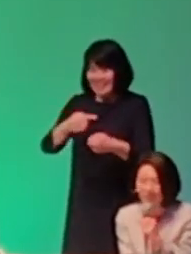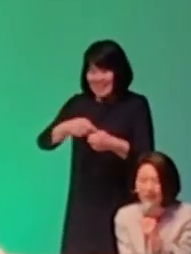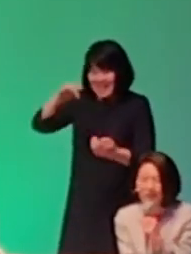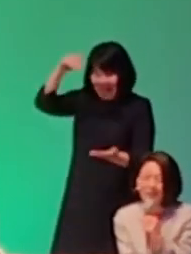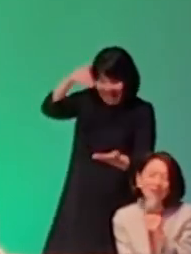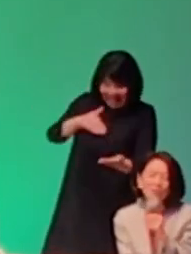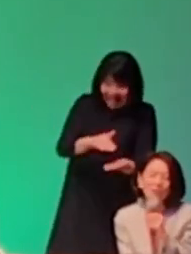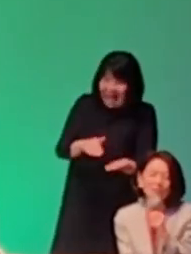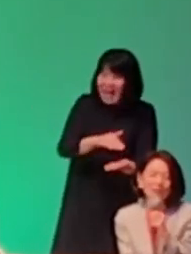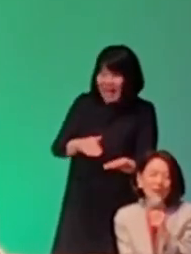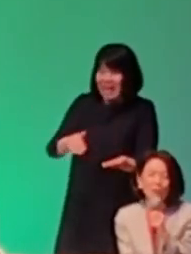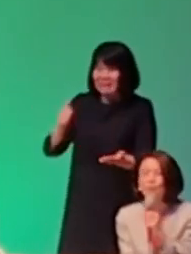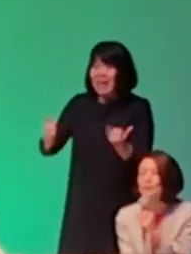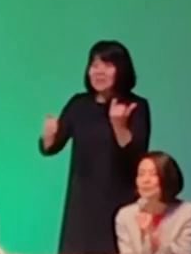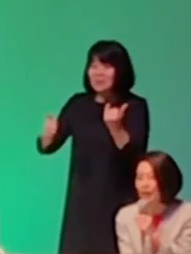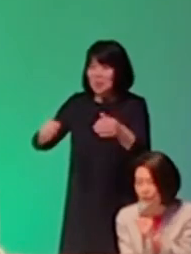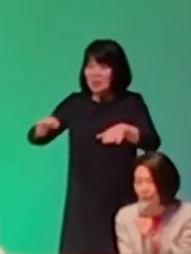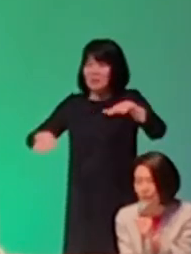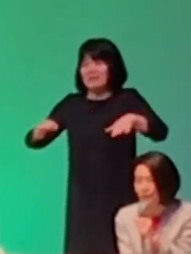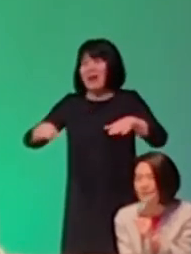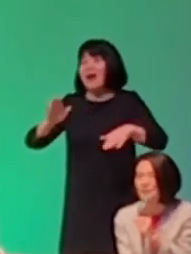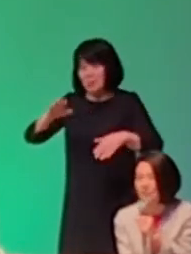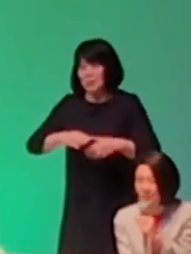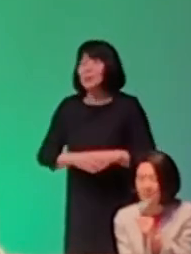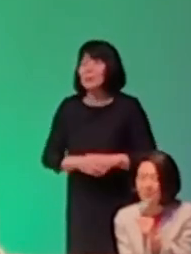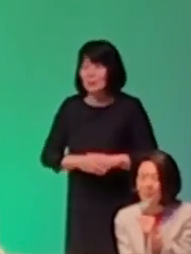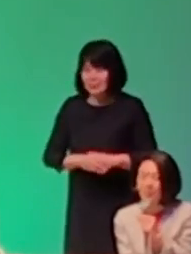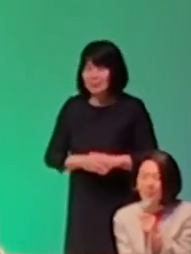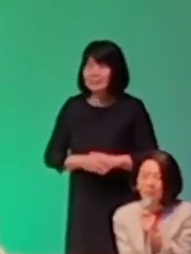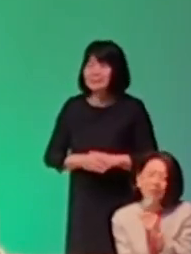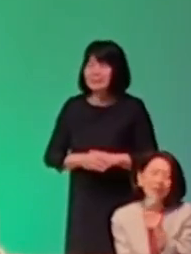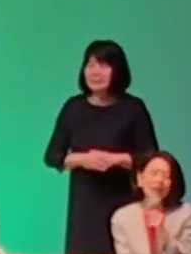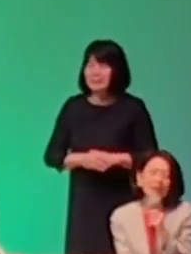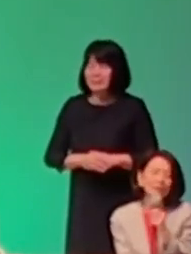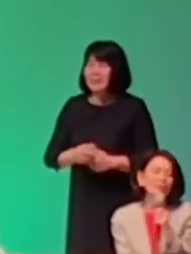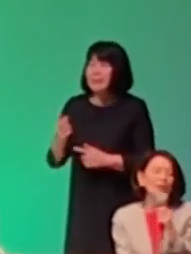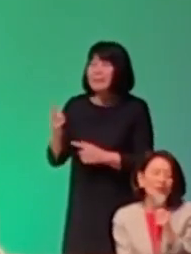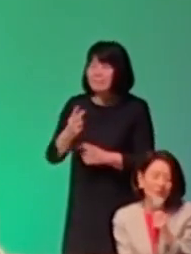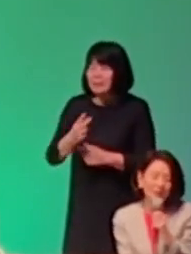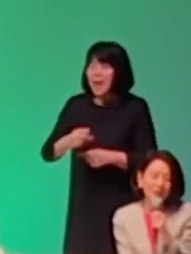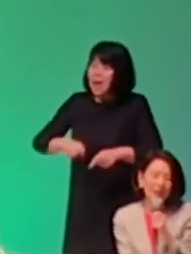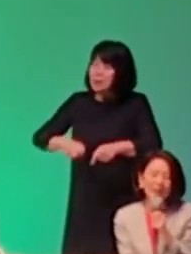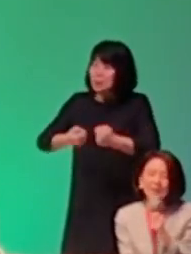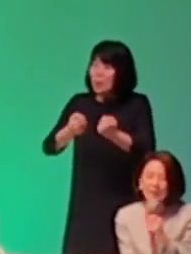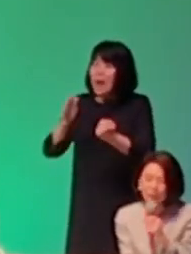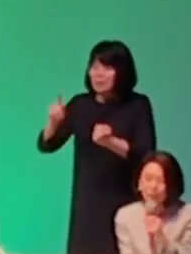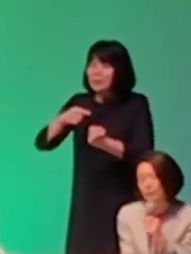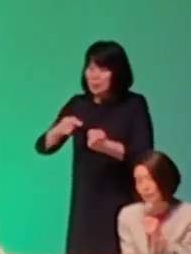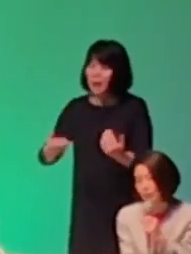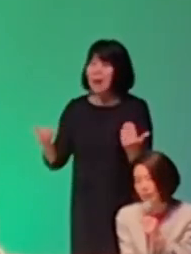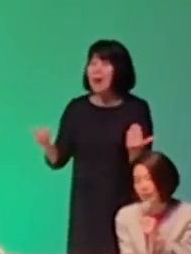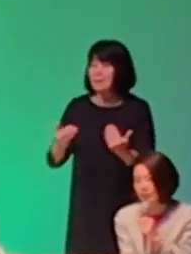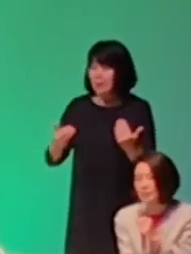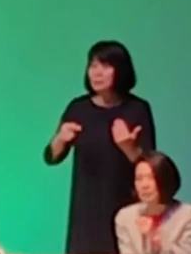置にいまして、男女の格差が大きくあるという現実です。また障害のある方が働